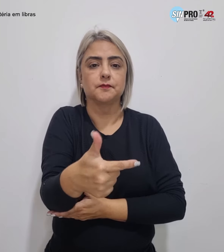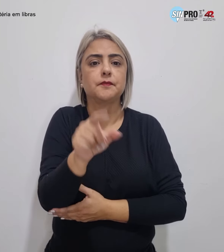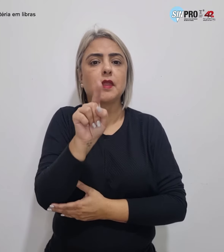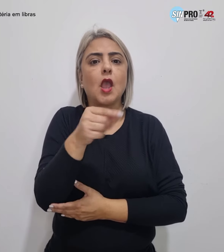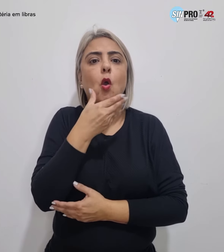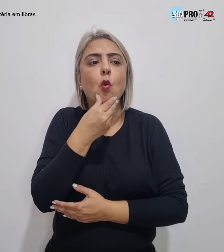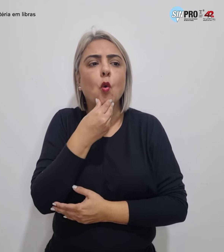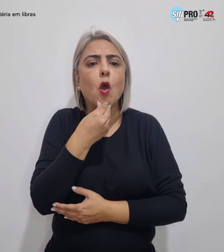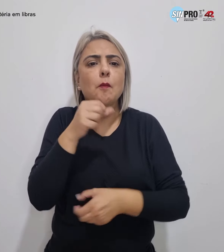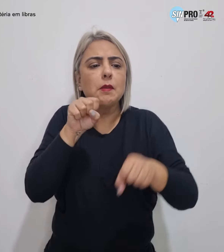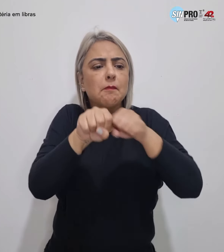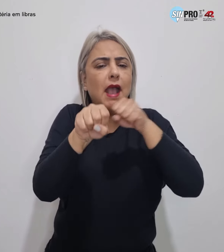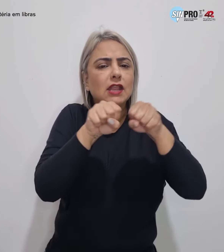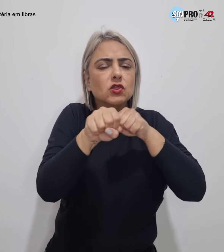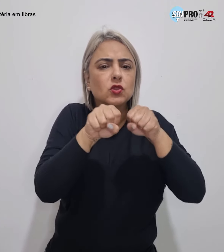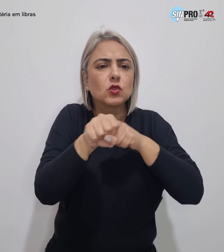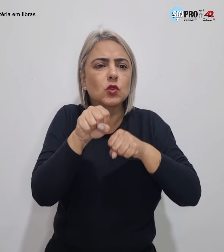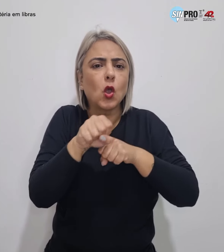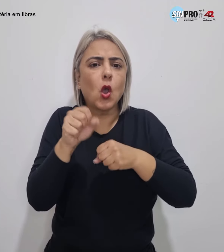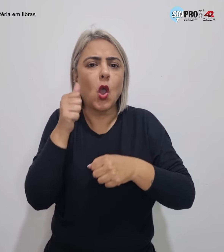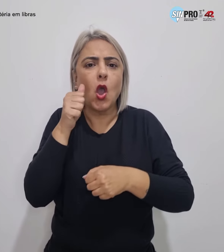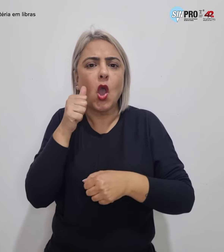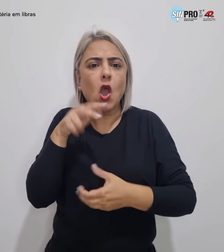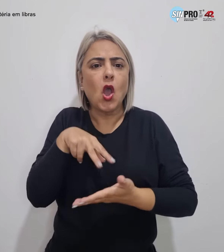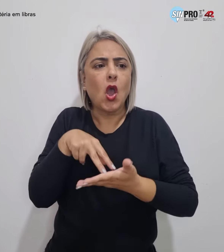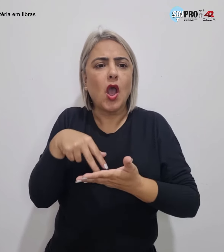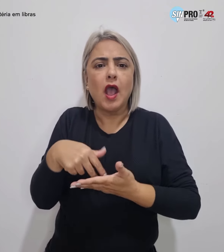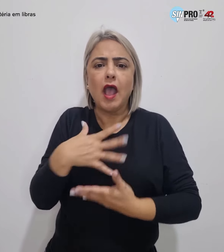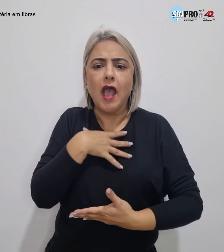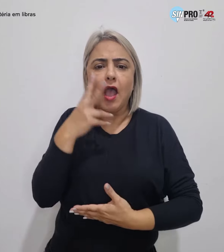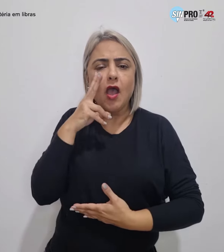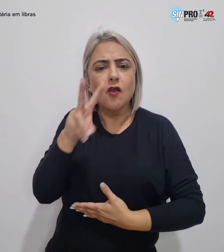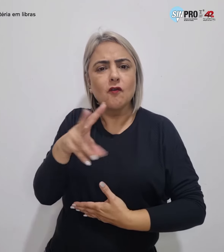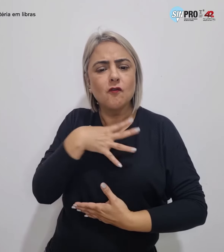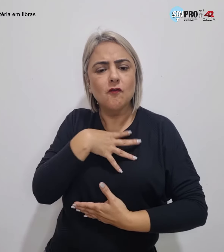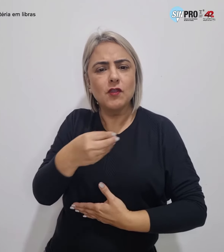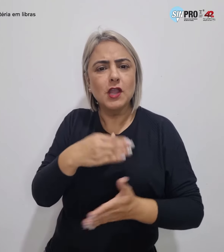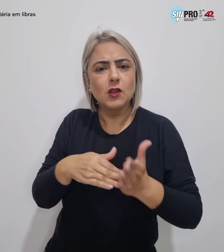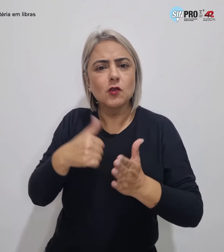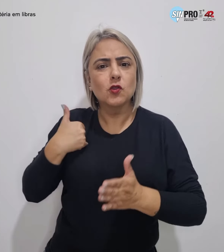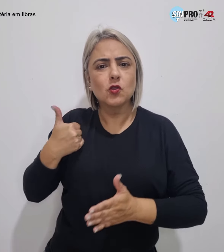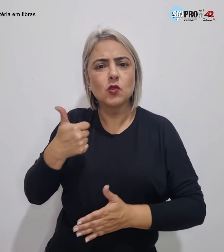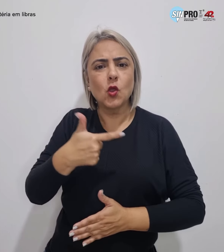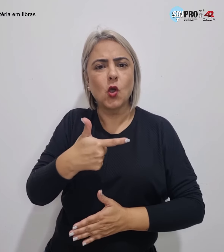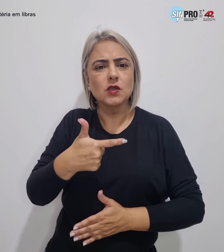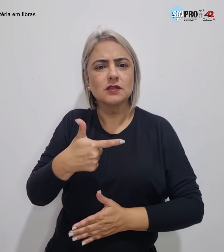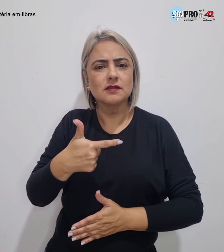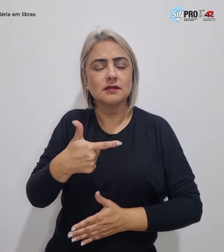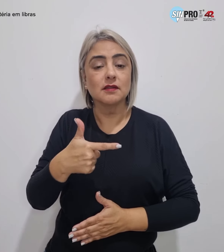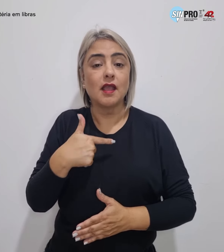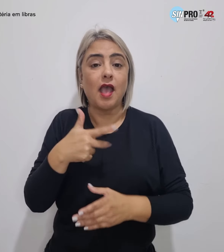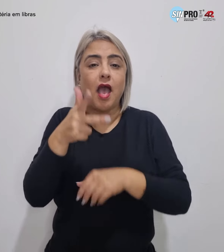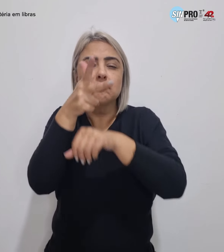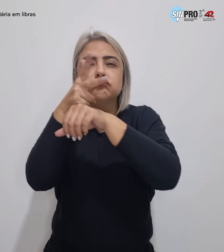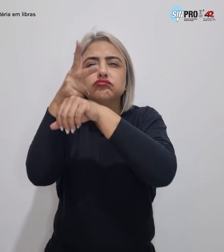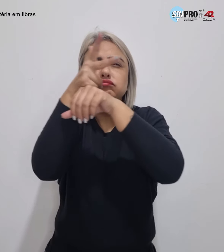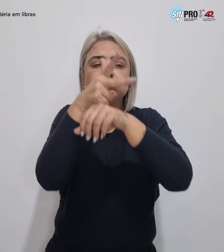executou a companheira na frente do filho dela de 12 anos as câmeras de segurança do condomínio